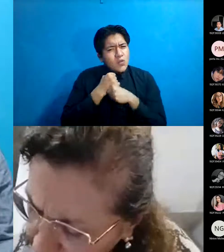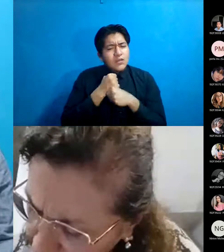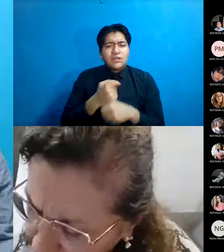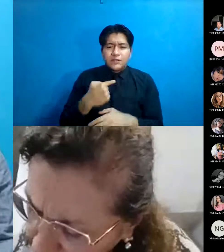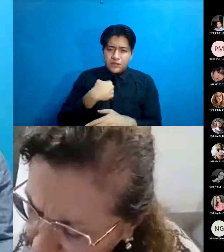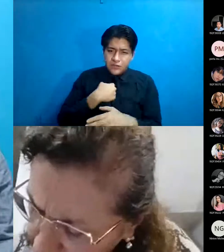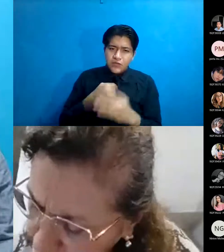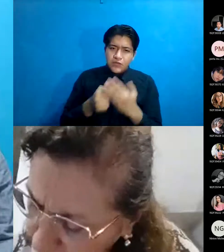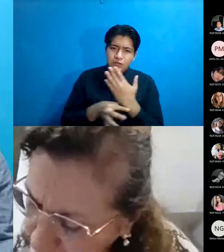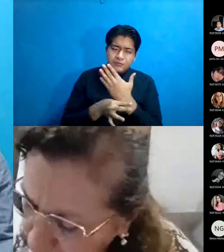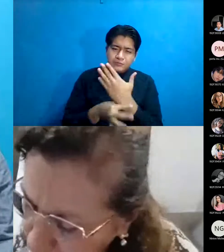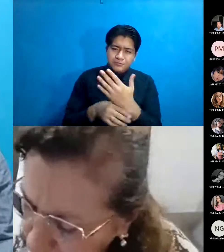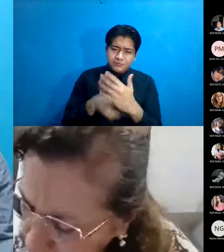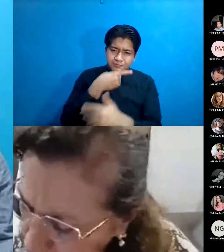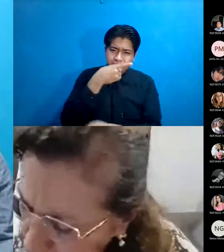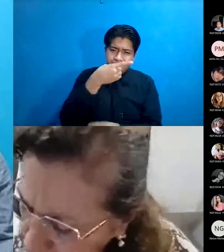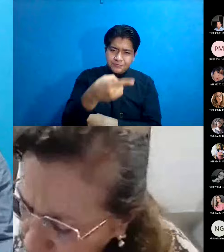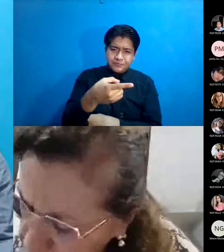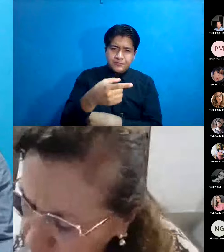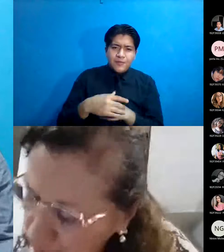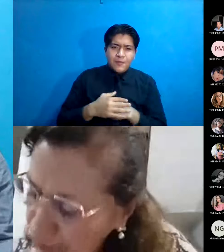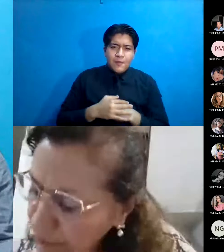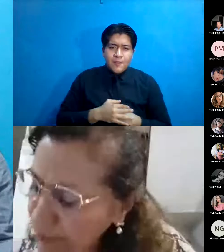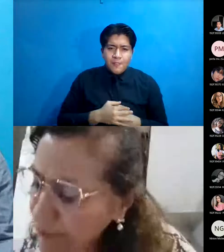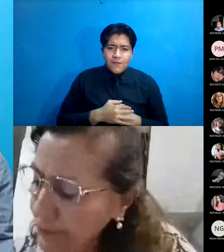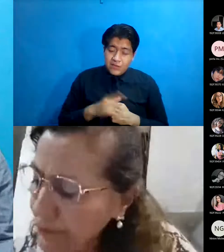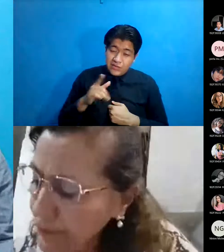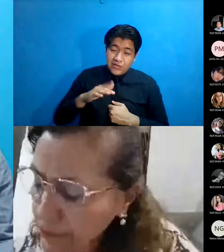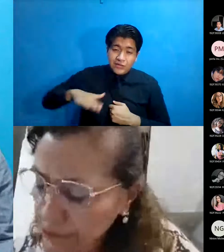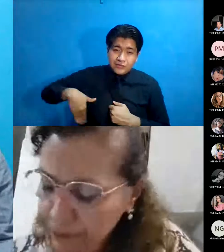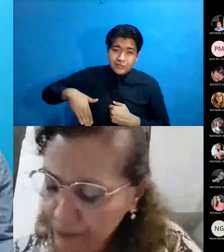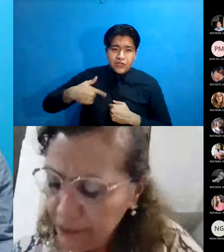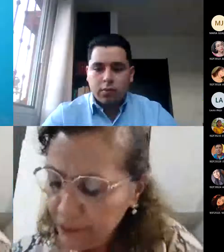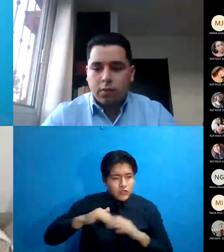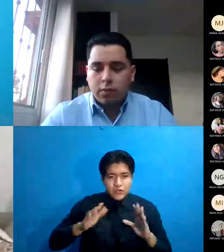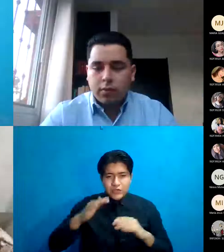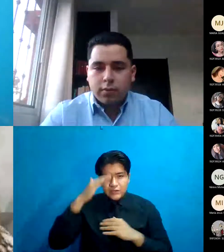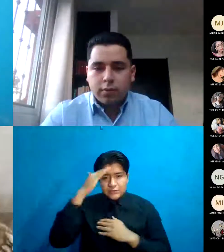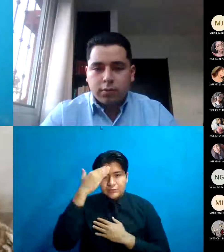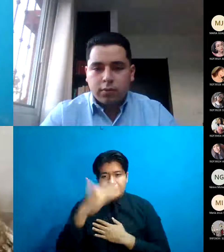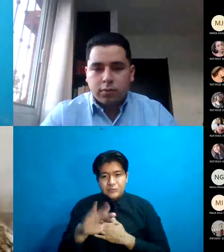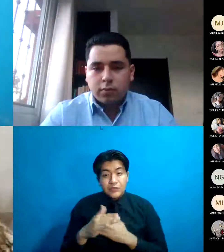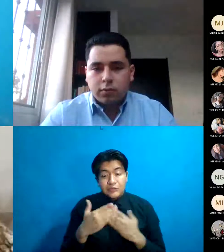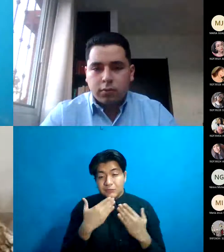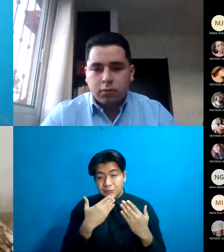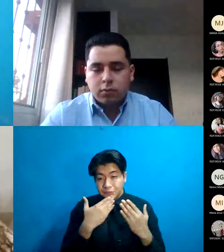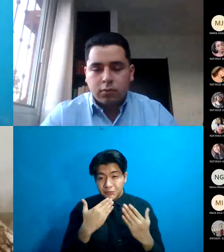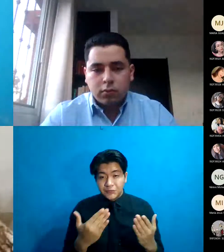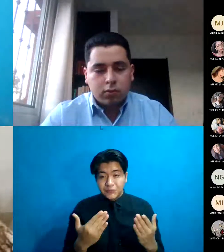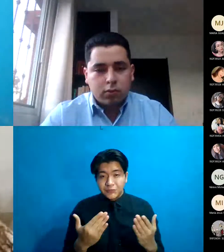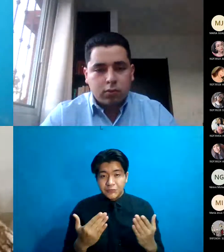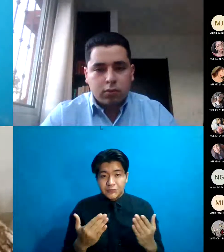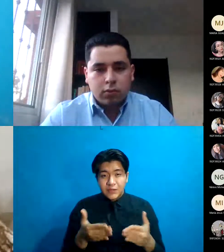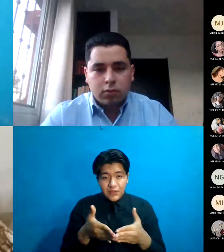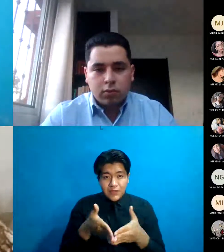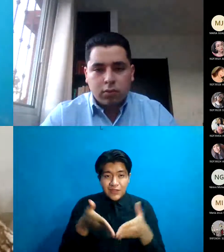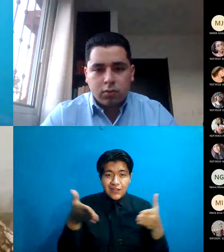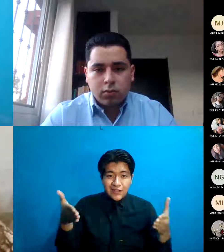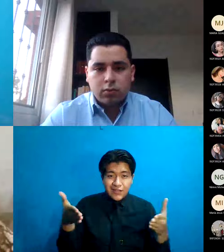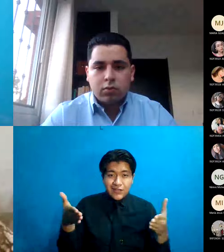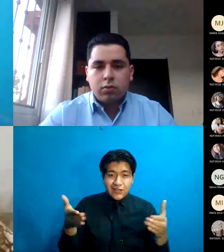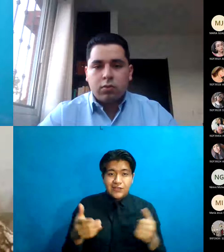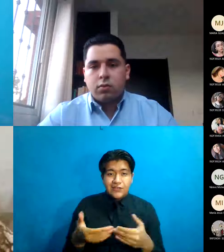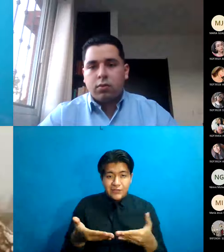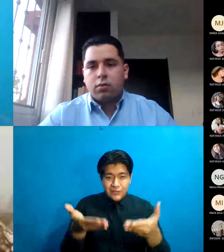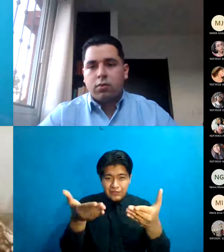compartir lo que pues hasta su momento sé. Y bueno, pues quedo abierto